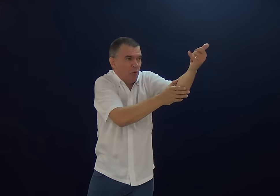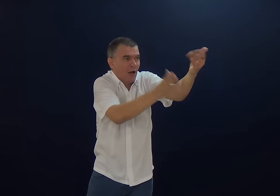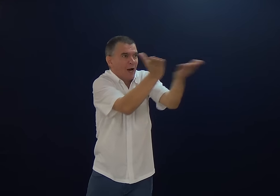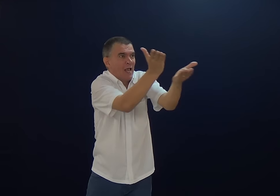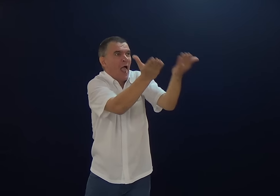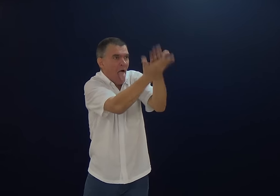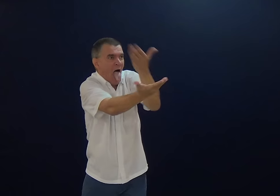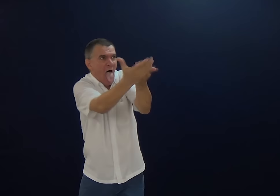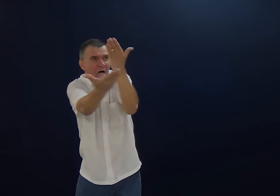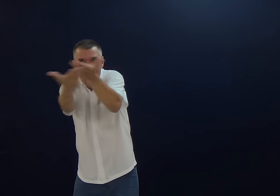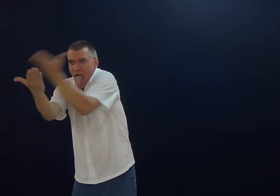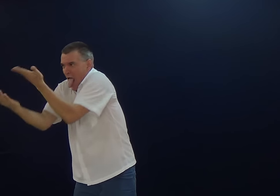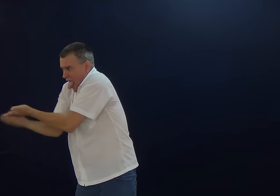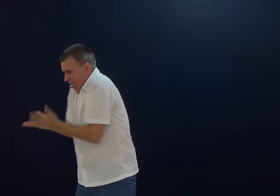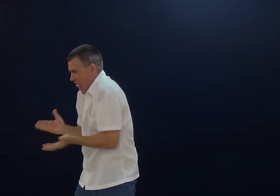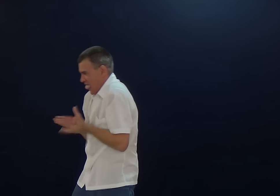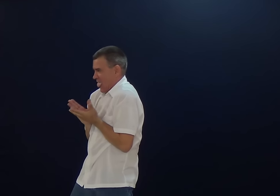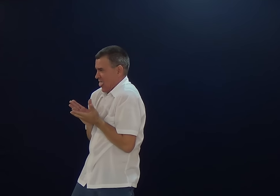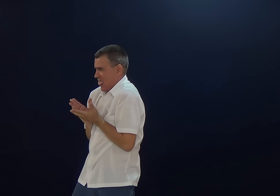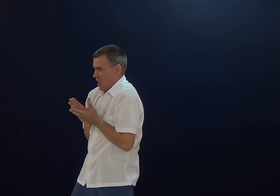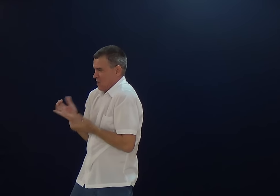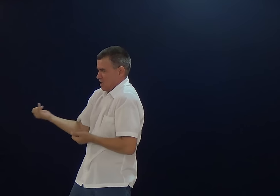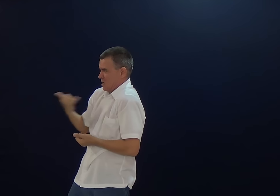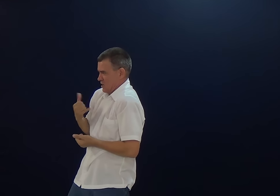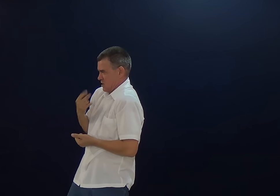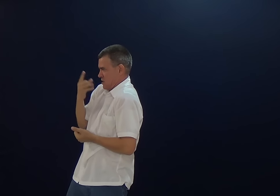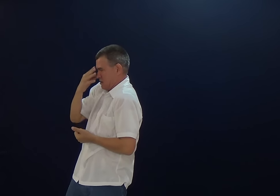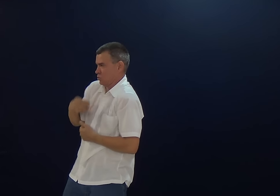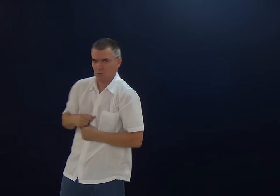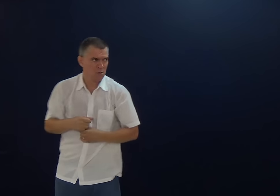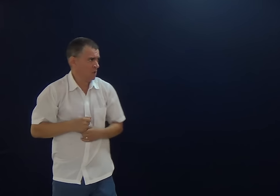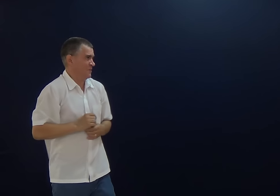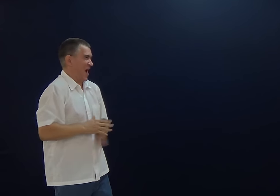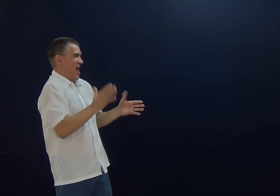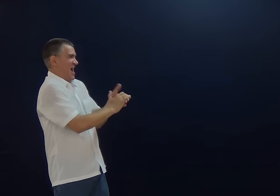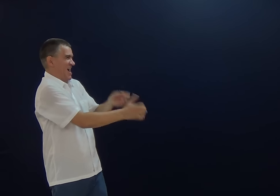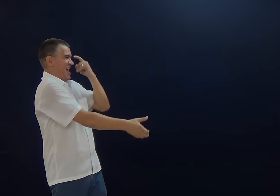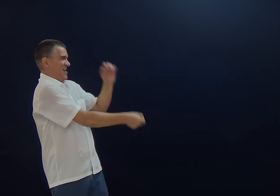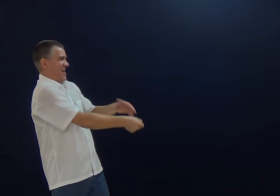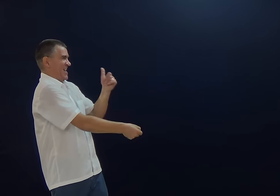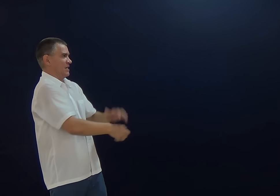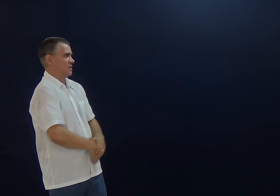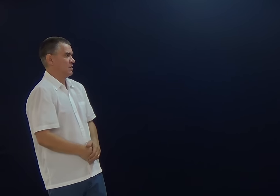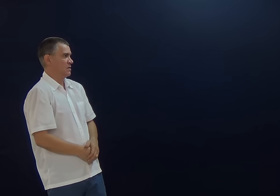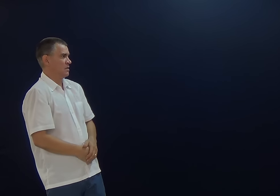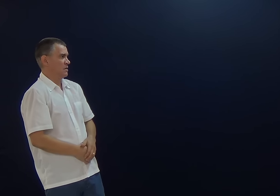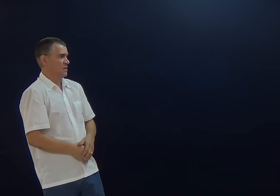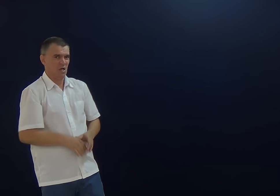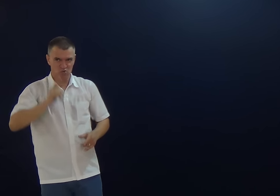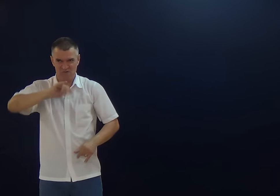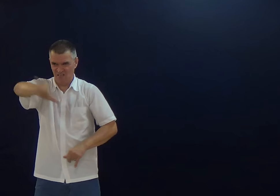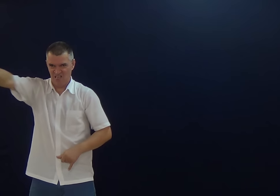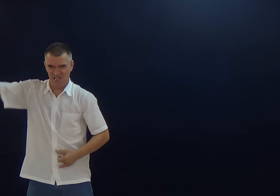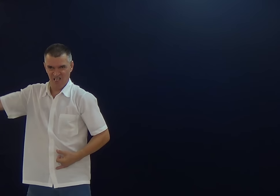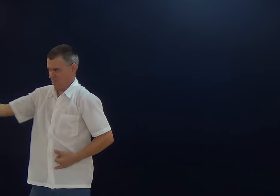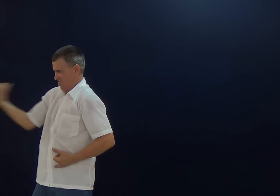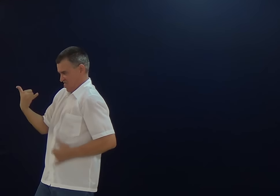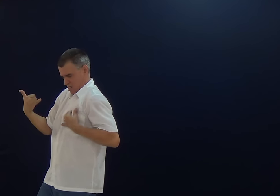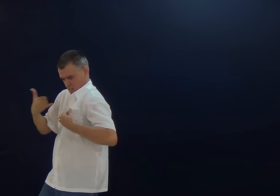como essa pessoa parece que ainda não realmente crê em Jesus porque